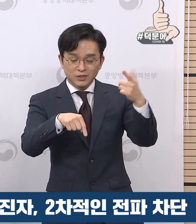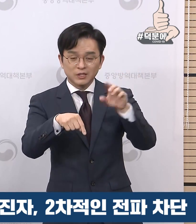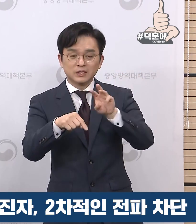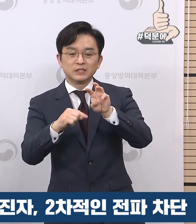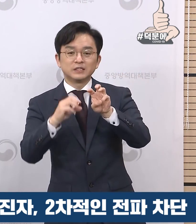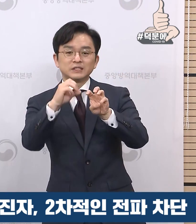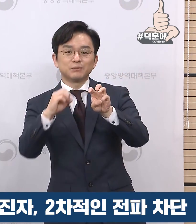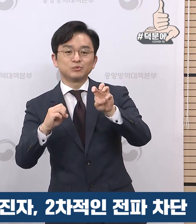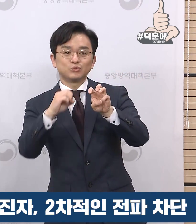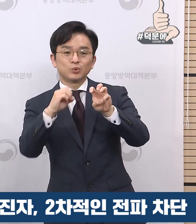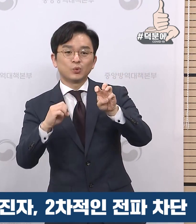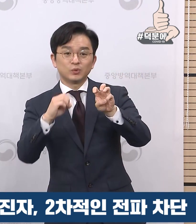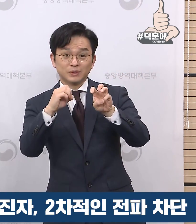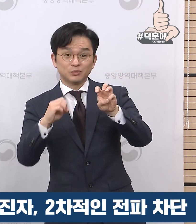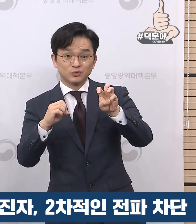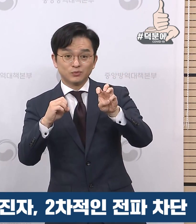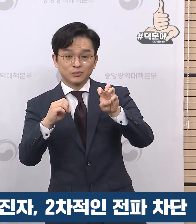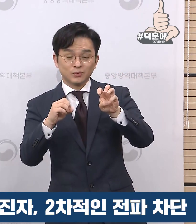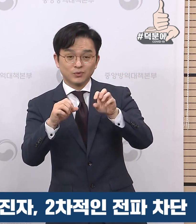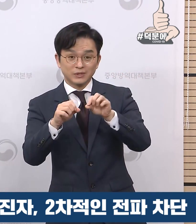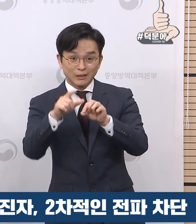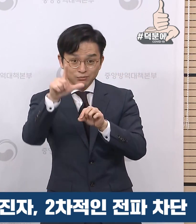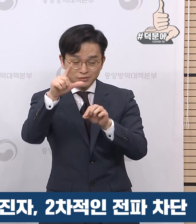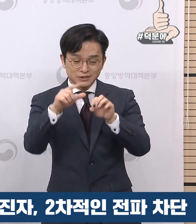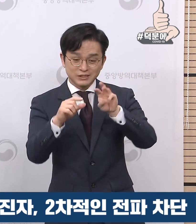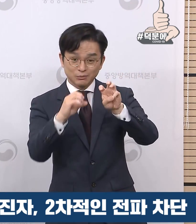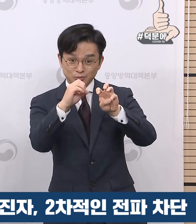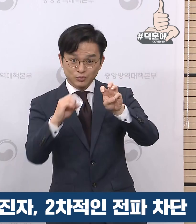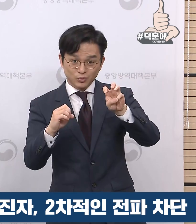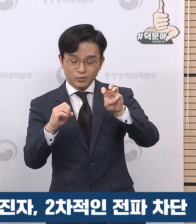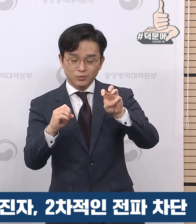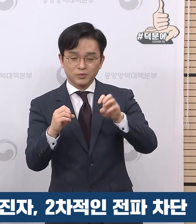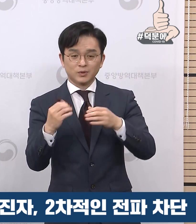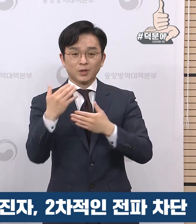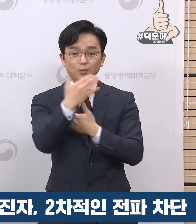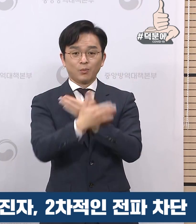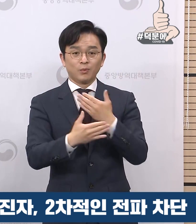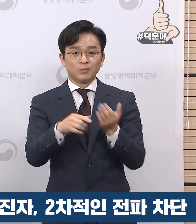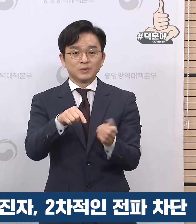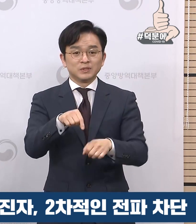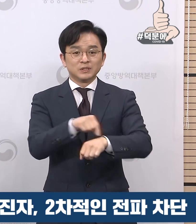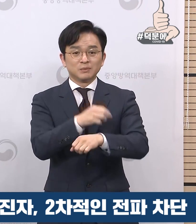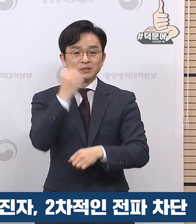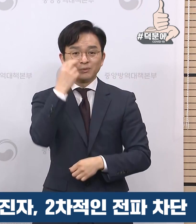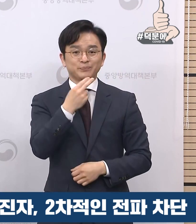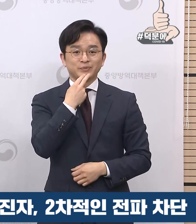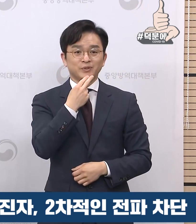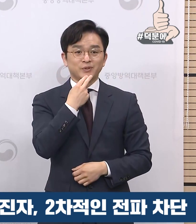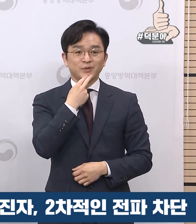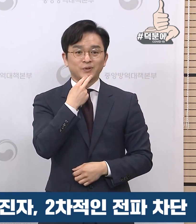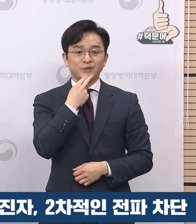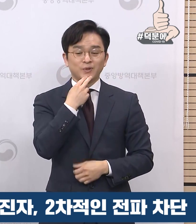증상하고 상관없이 접촉자에 대한 전수조사를 통해서 추가적인 그런 확진자를 찾고